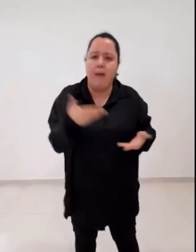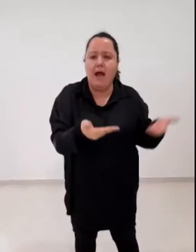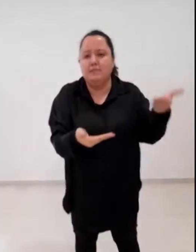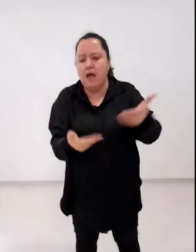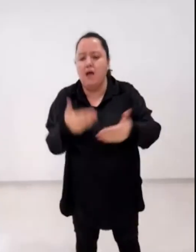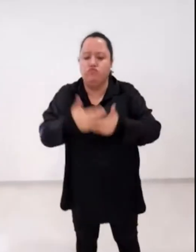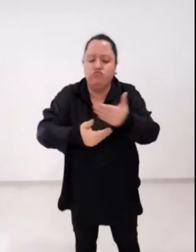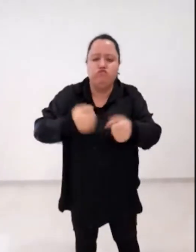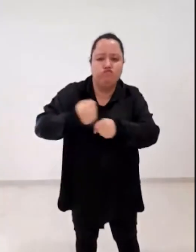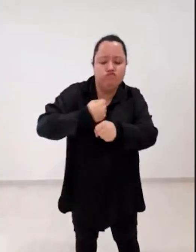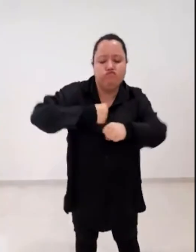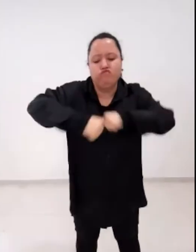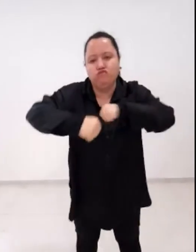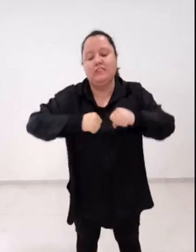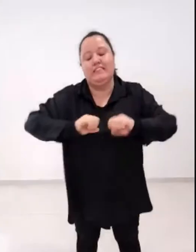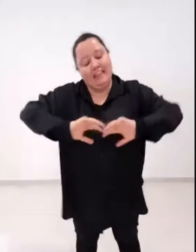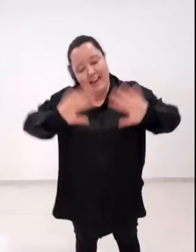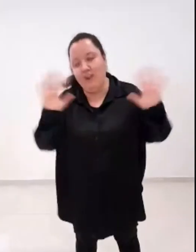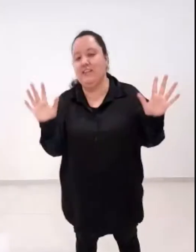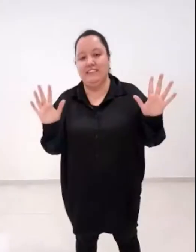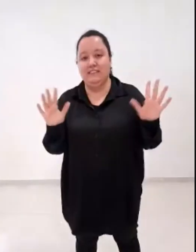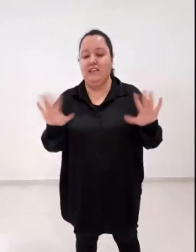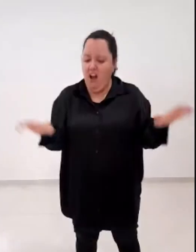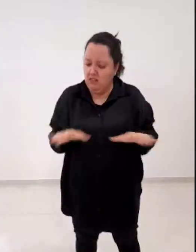vamos a seguir así